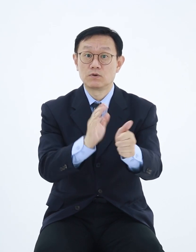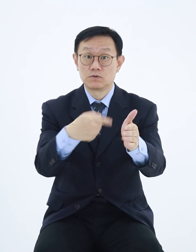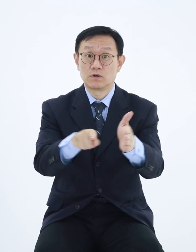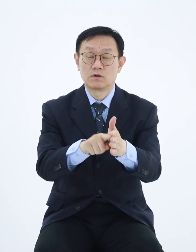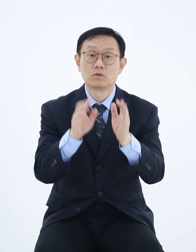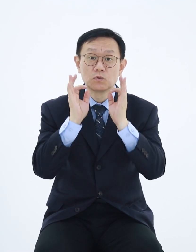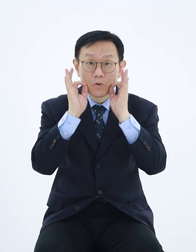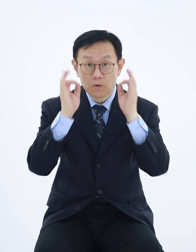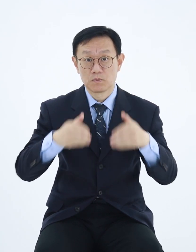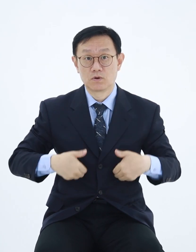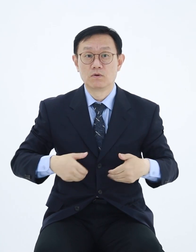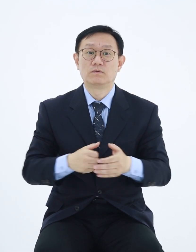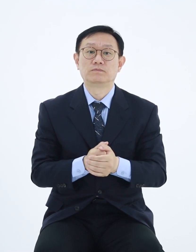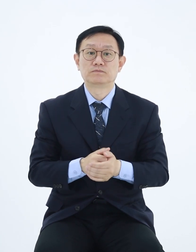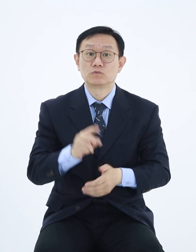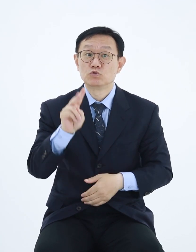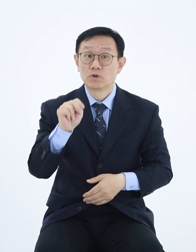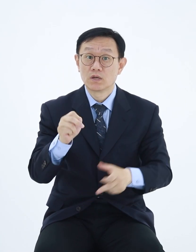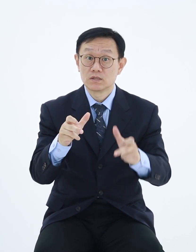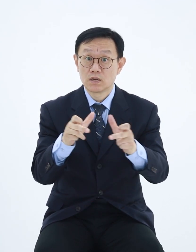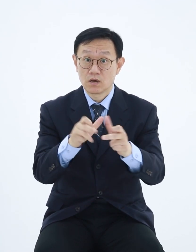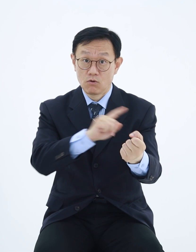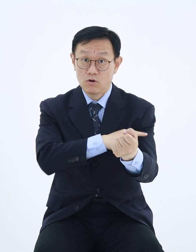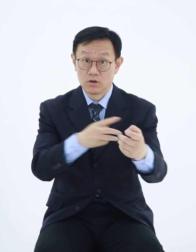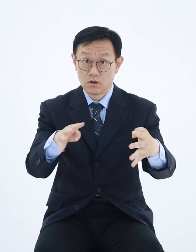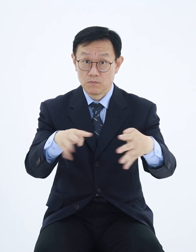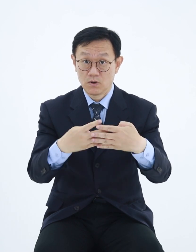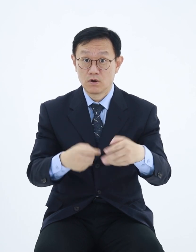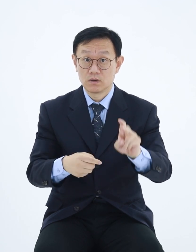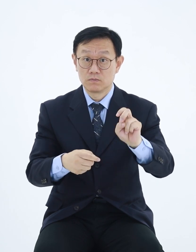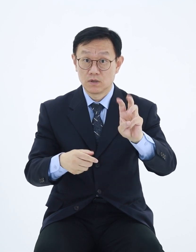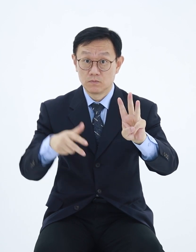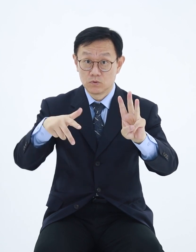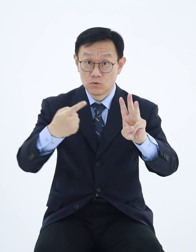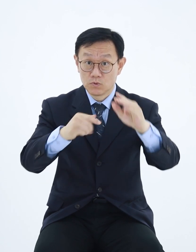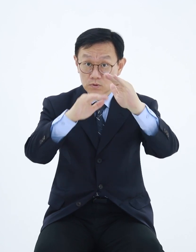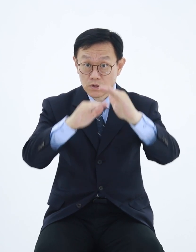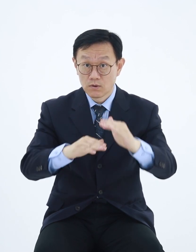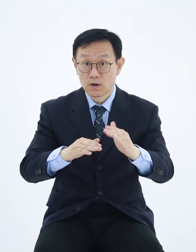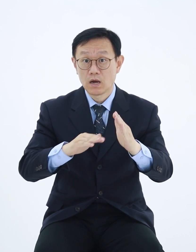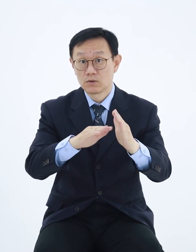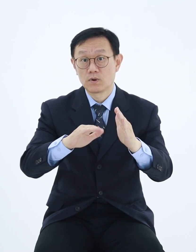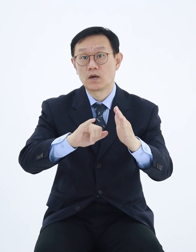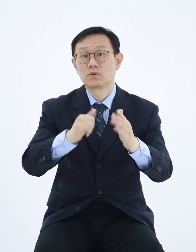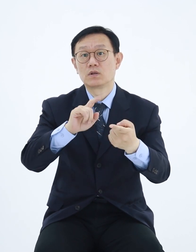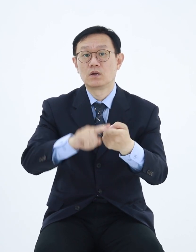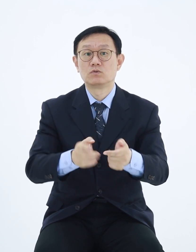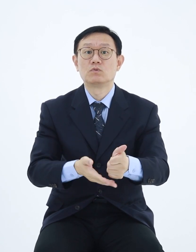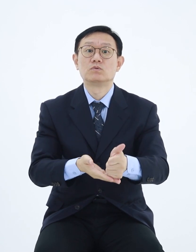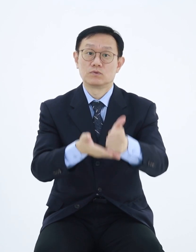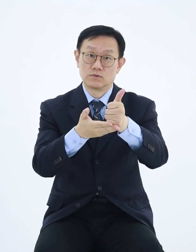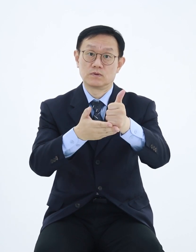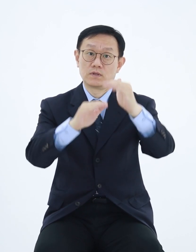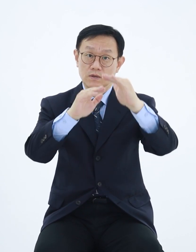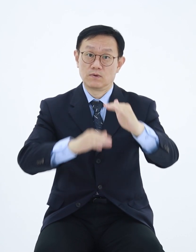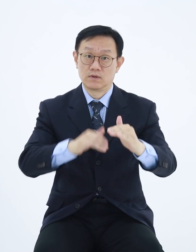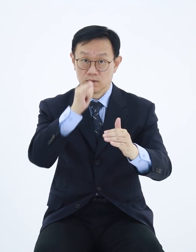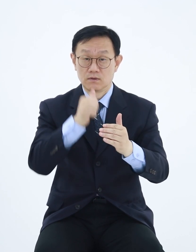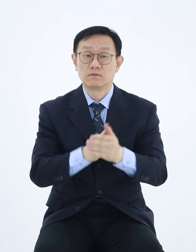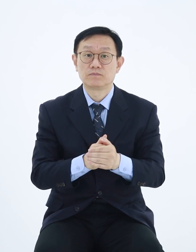다한다. 유엔 장애인 권리협약 제23조에는 가정과 가족에 대한 존중이라는 조항이